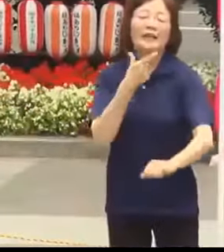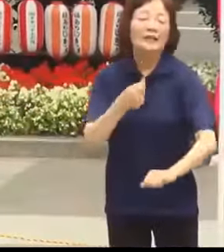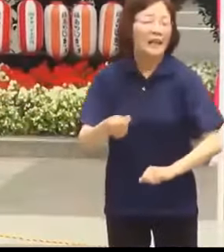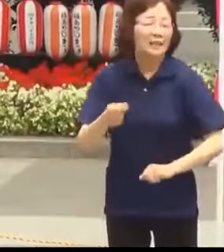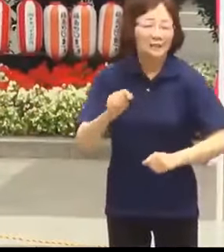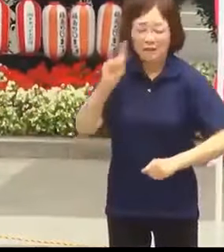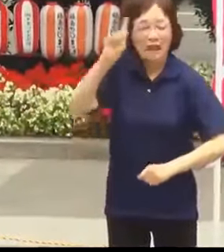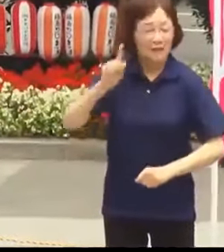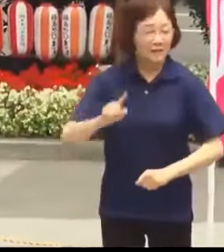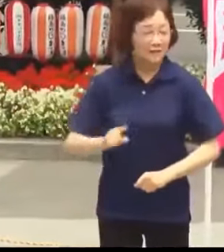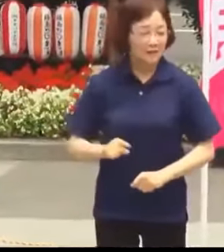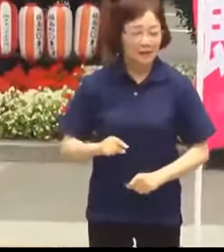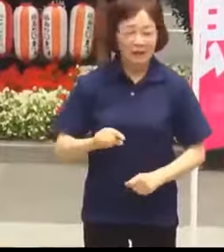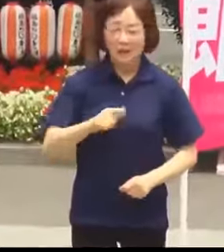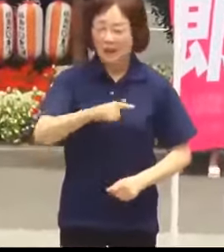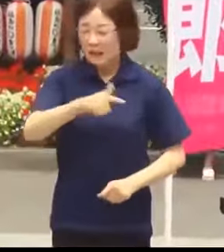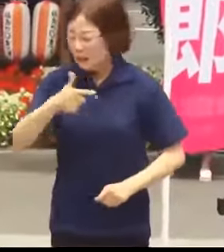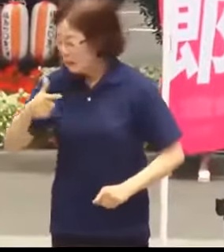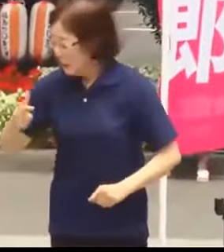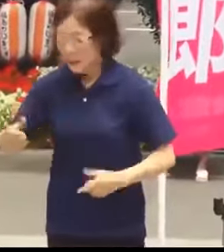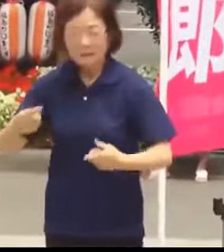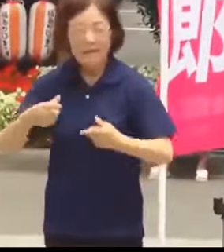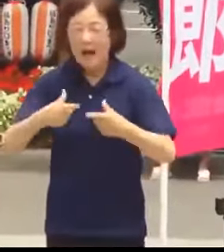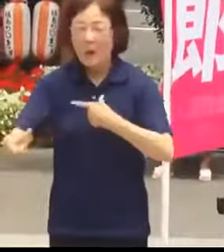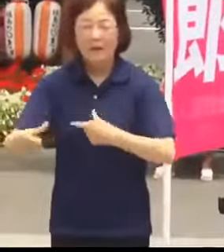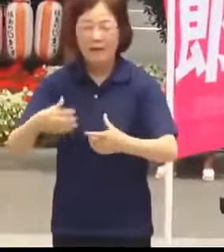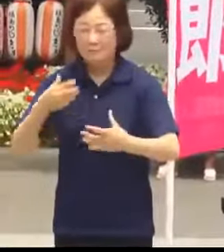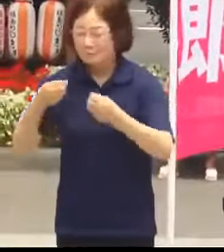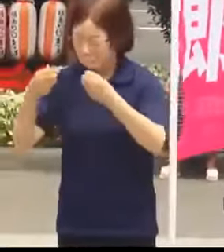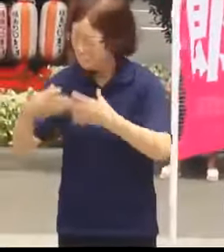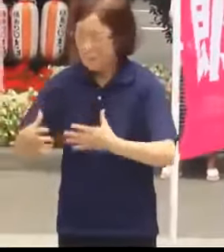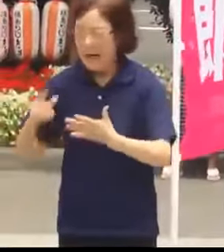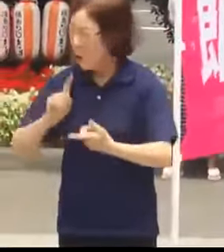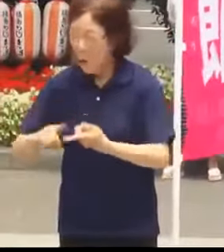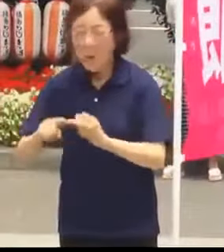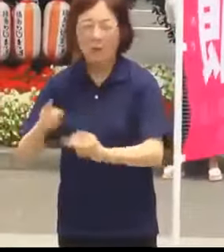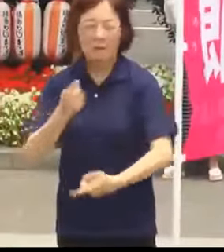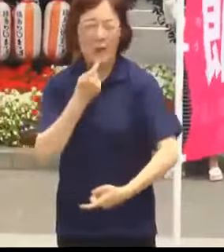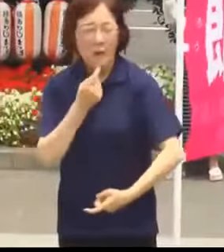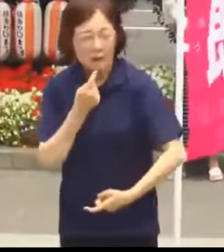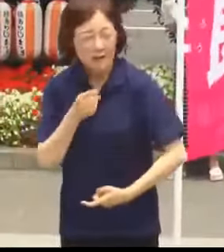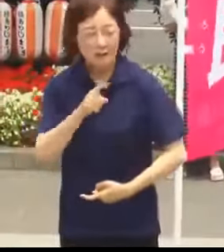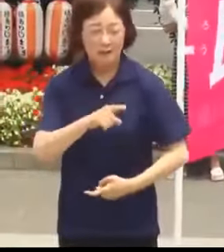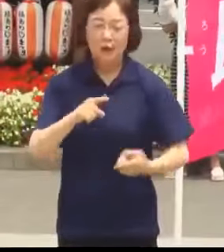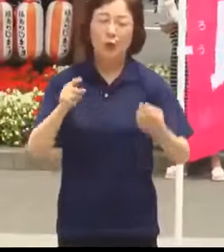この国にある数々の不条理一つ一つ取り除いていきたい